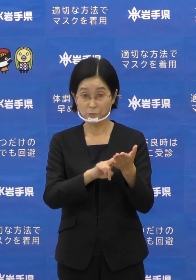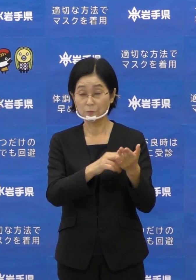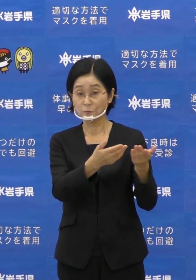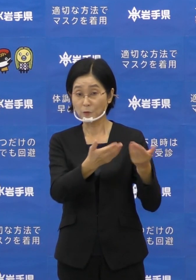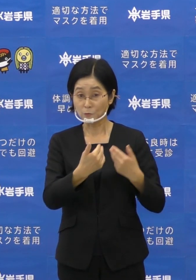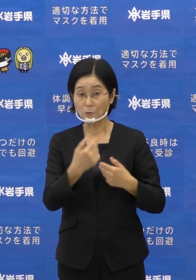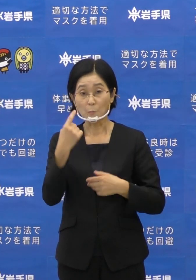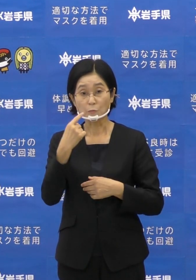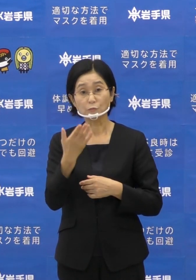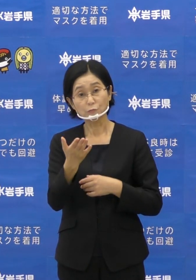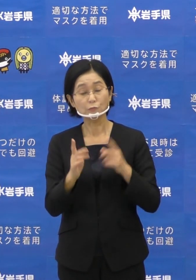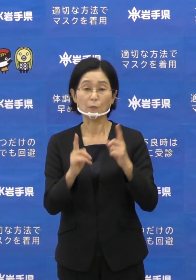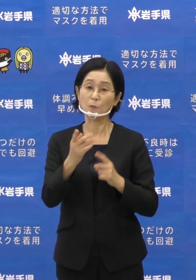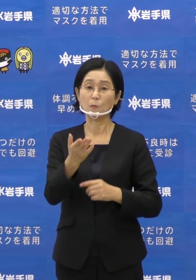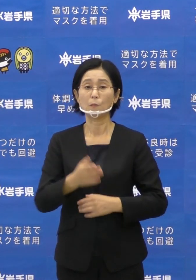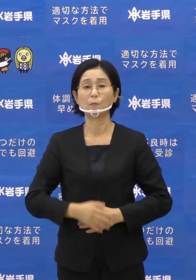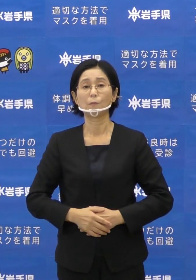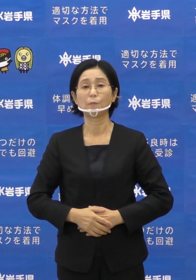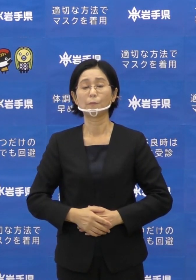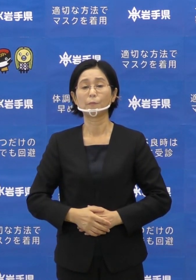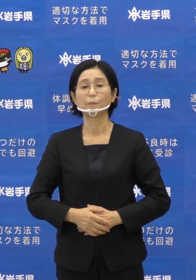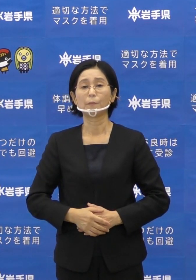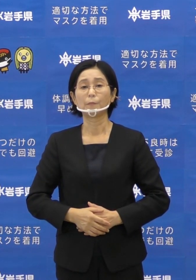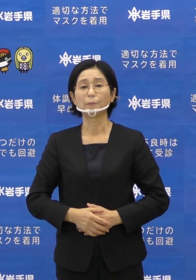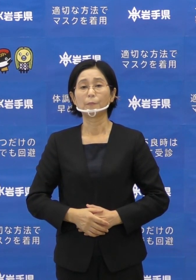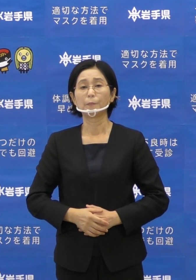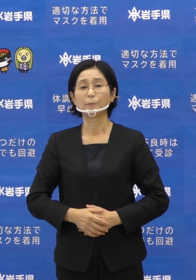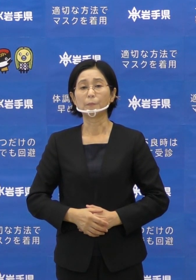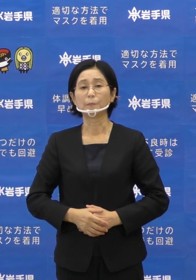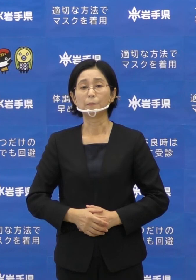っしゃるのか、その辺の認識はどうなんでしょうか。